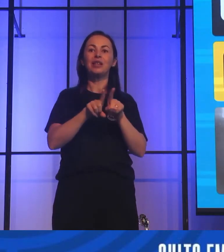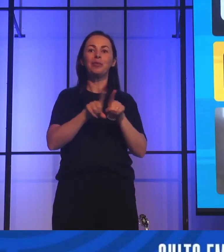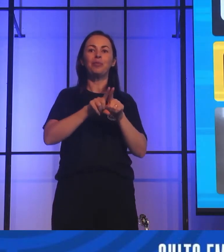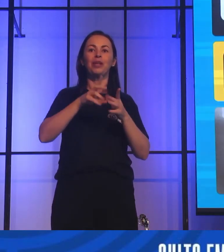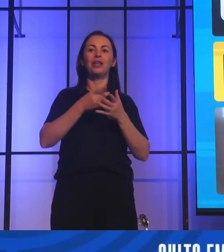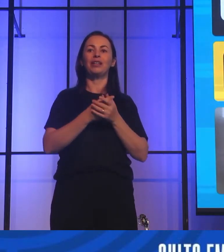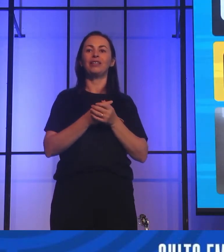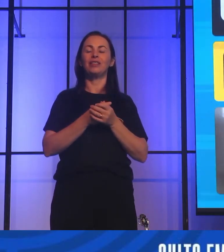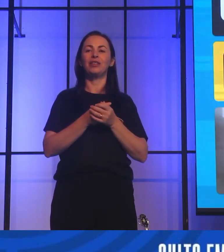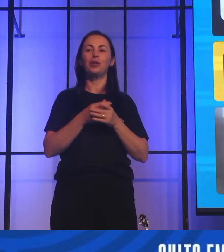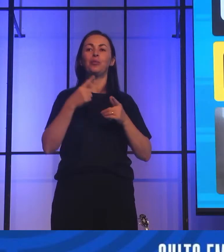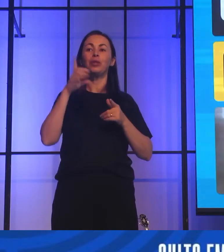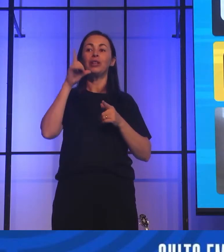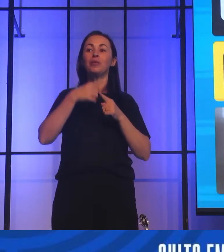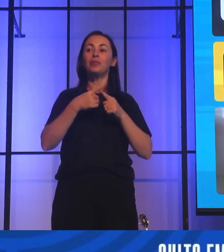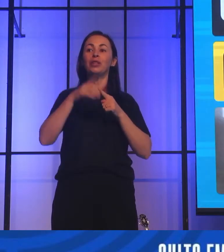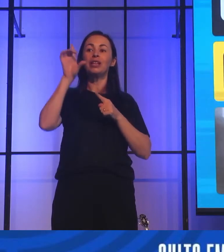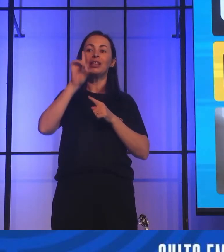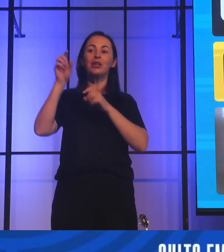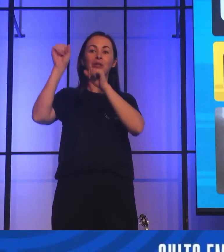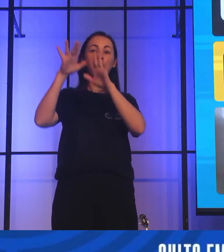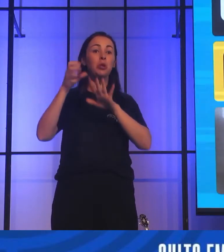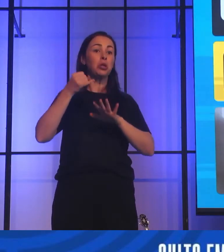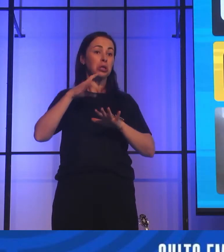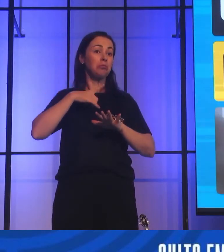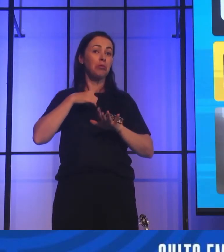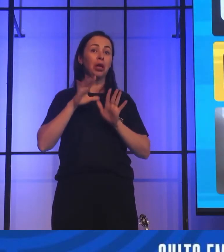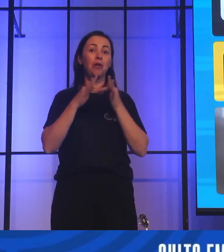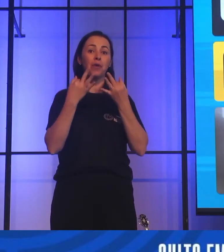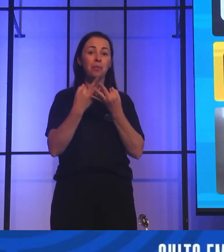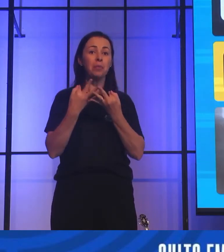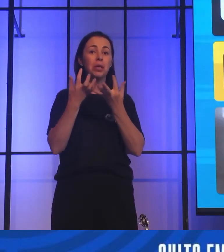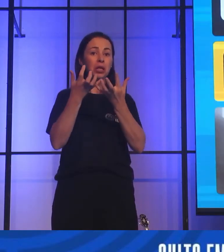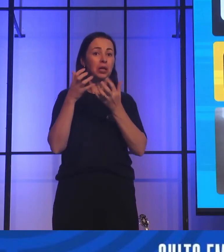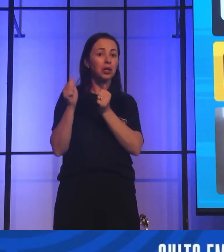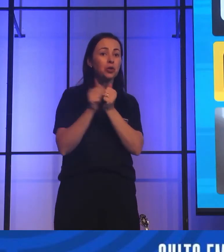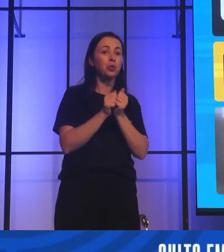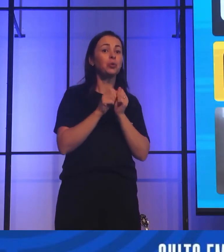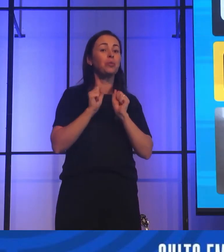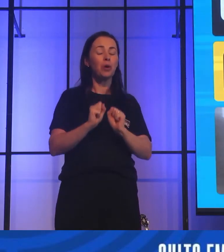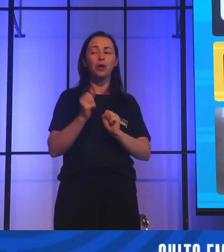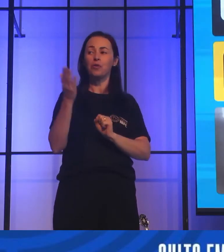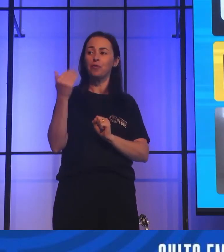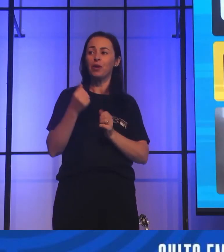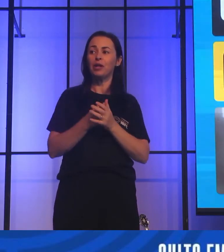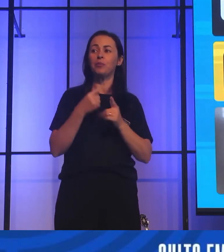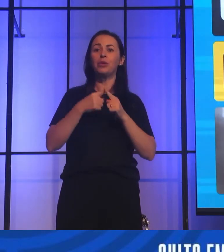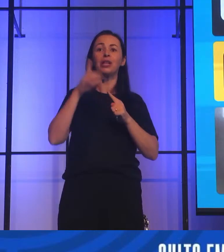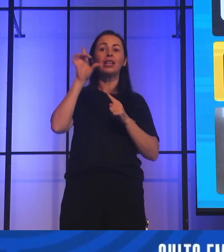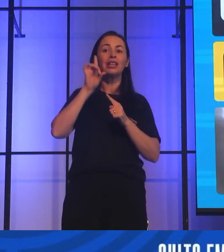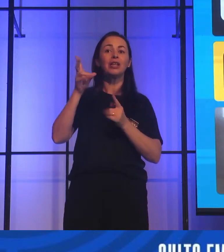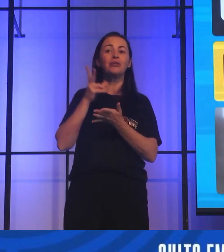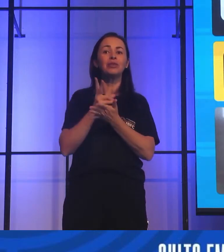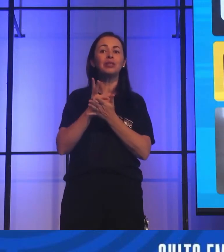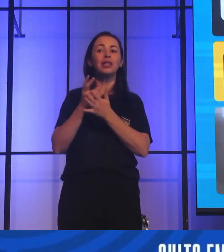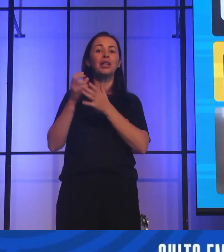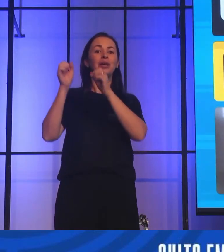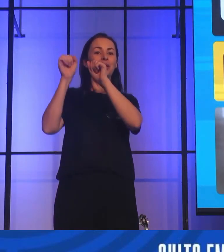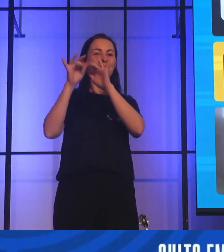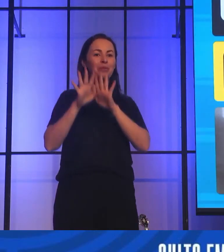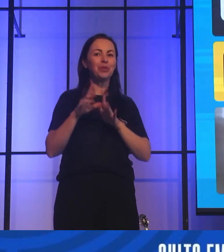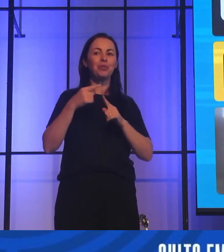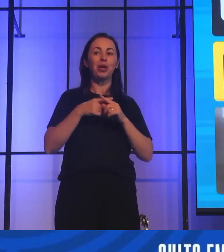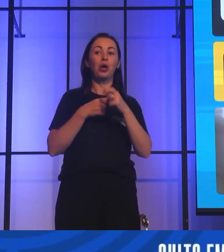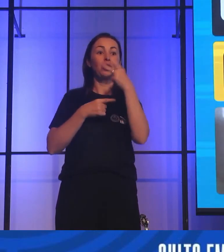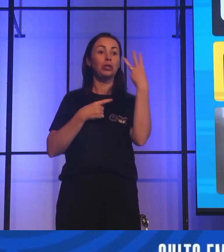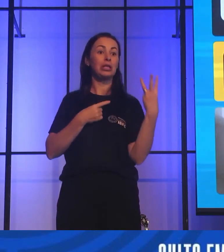tem abençoado estes queridos, e se tiver algum familiar que quiser vir junto, passe. Deus tem abençoado estes queridos com essas crianças, são 3 meninos